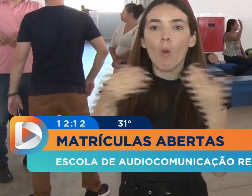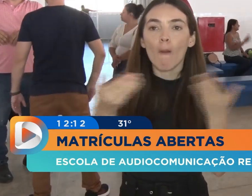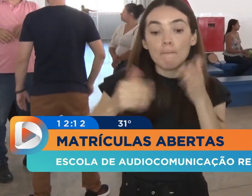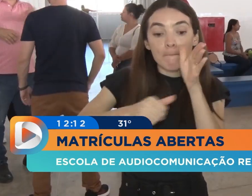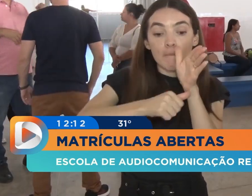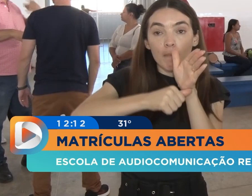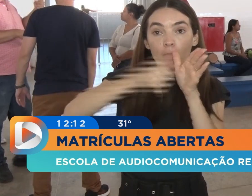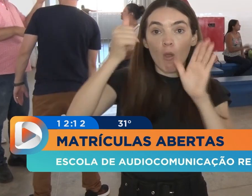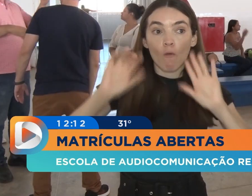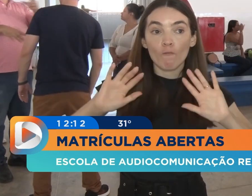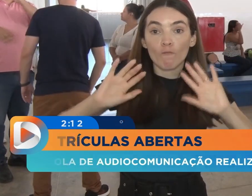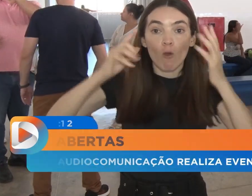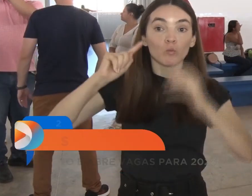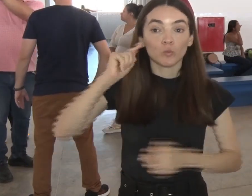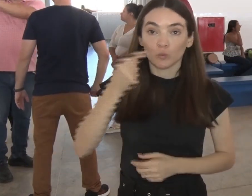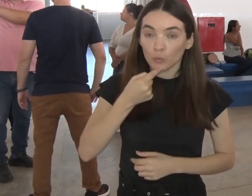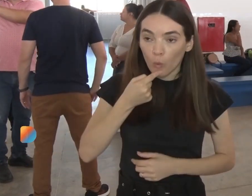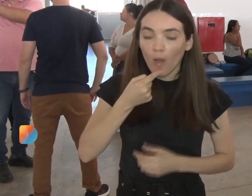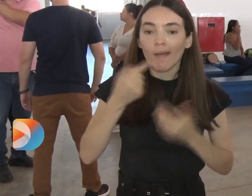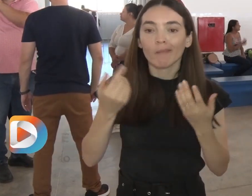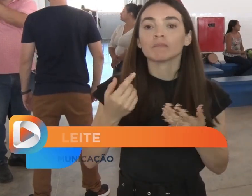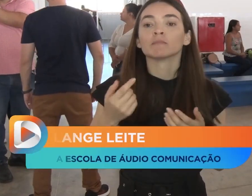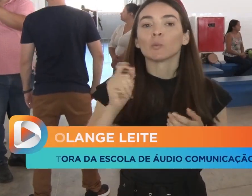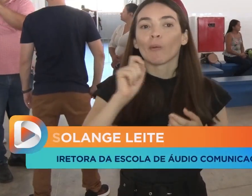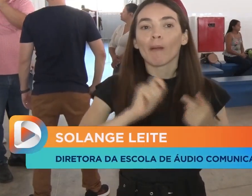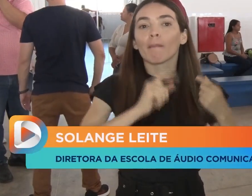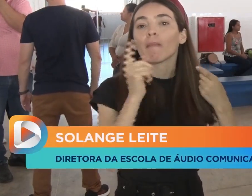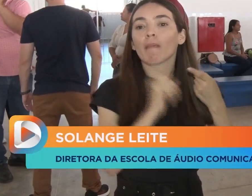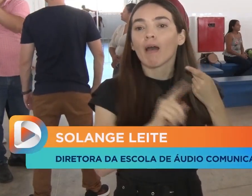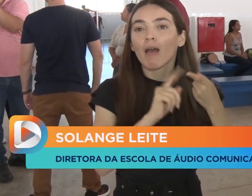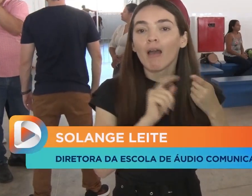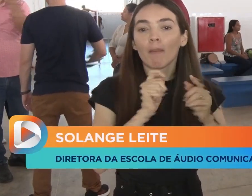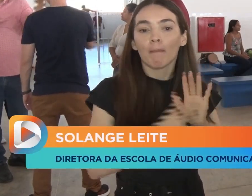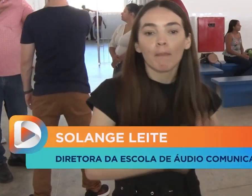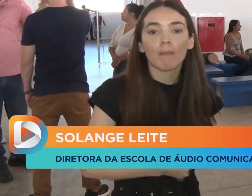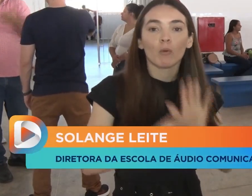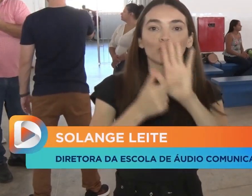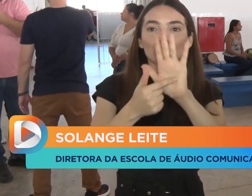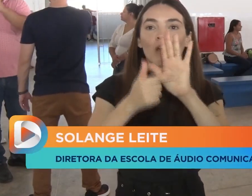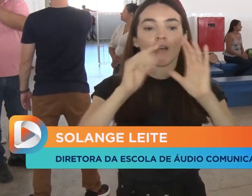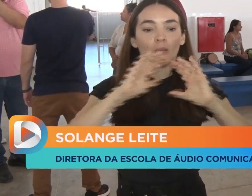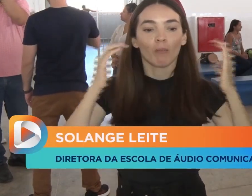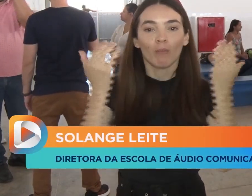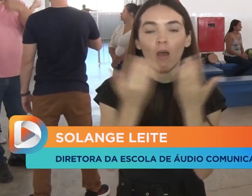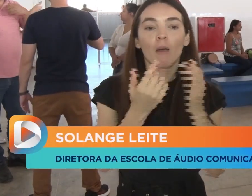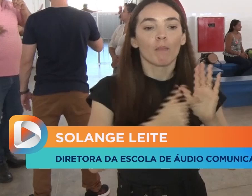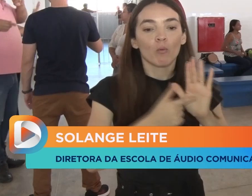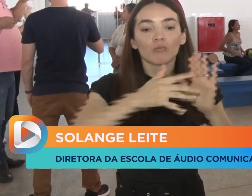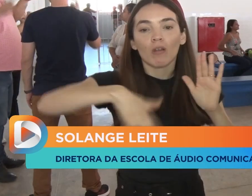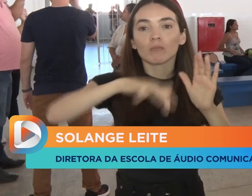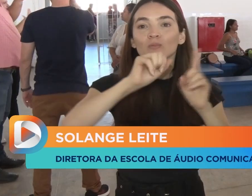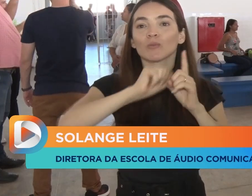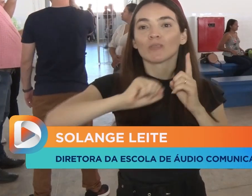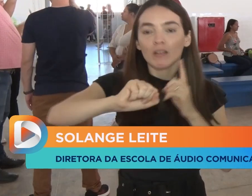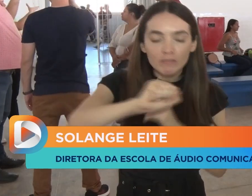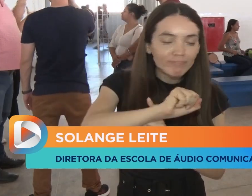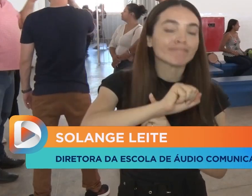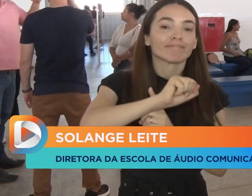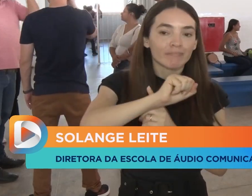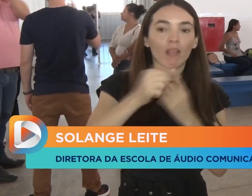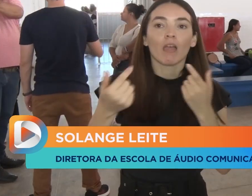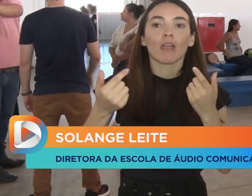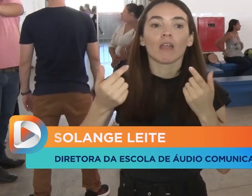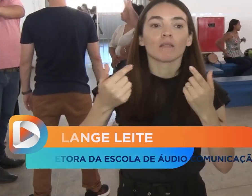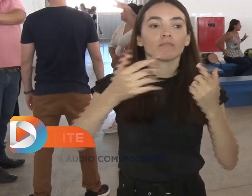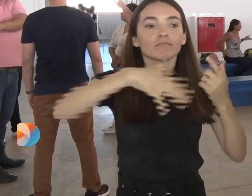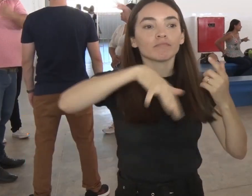primeiro Surdofest é, em primeiro lugar, apresentar para a comunidade, para a sociedade, não é, os